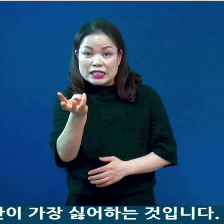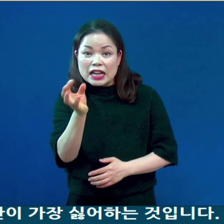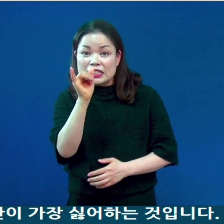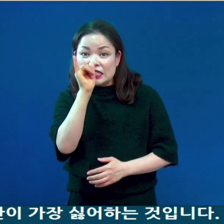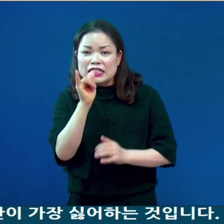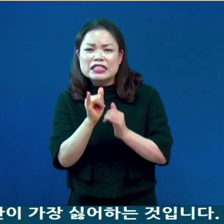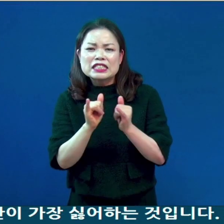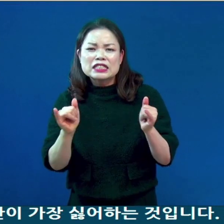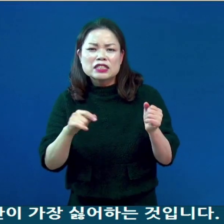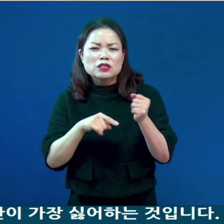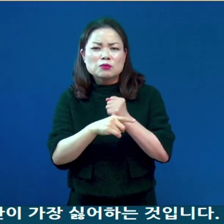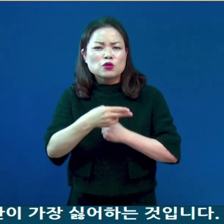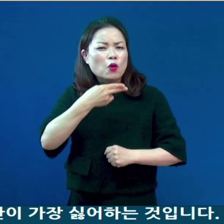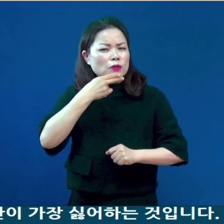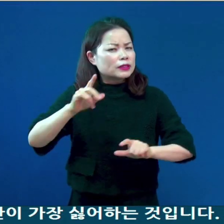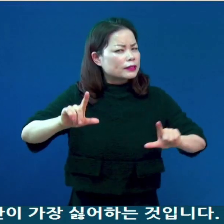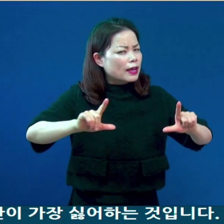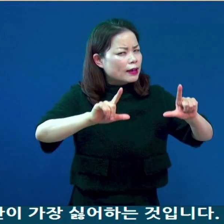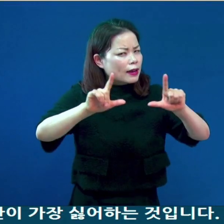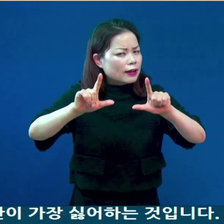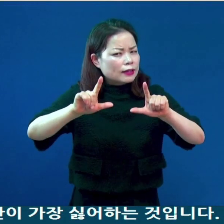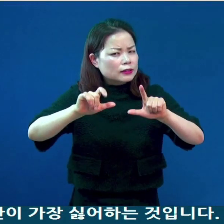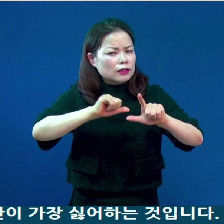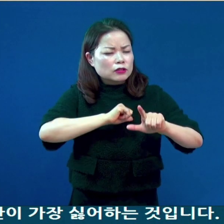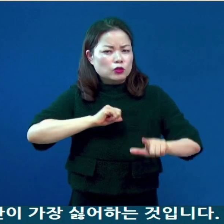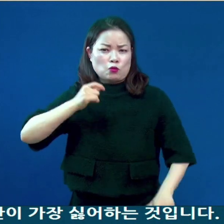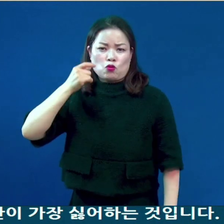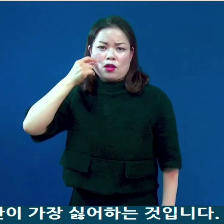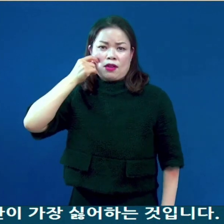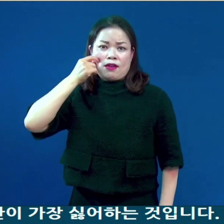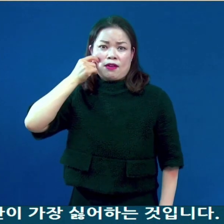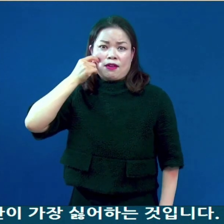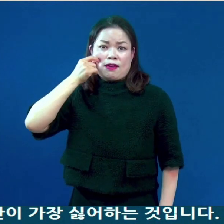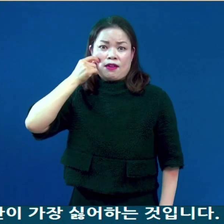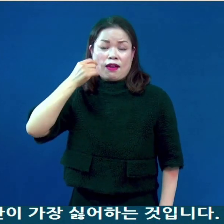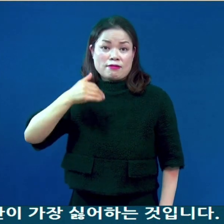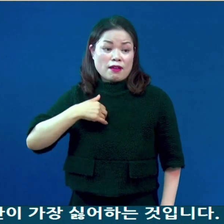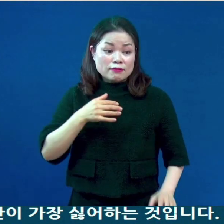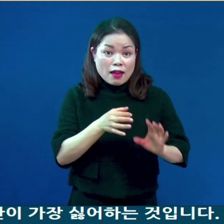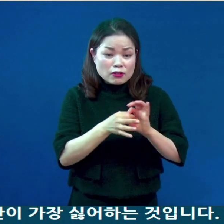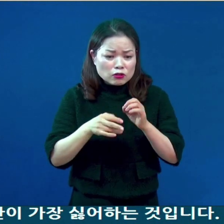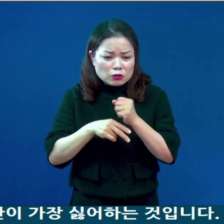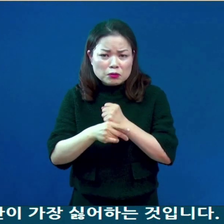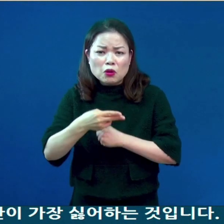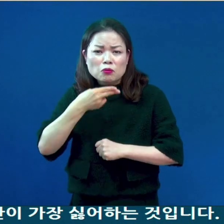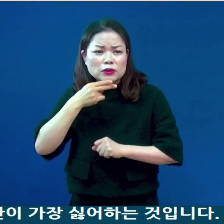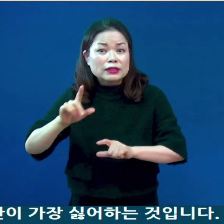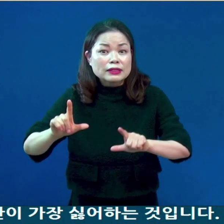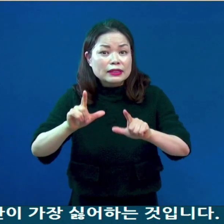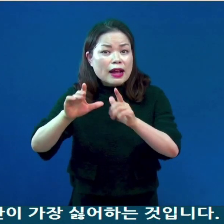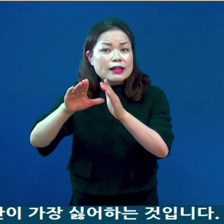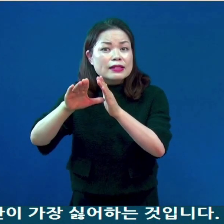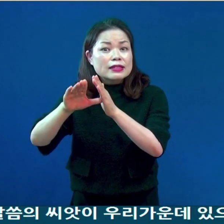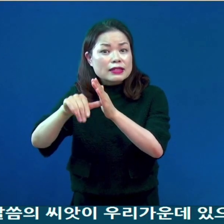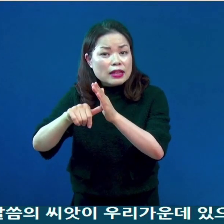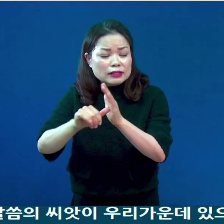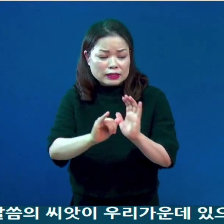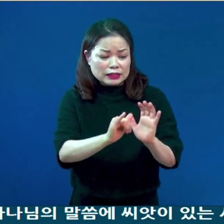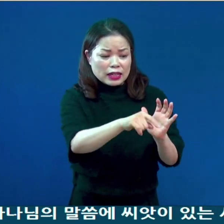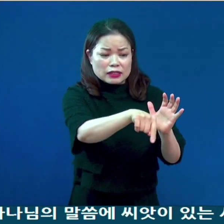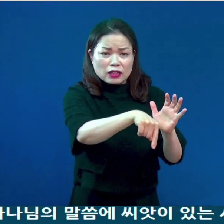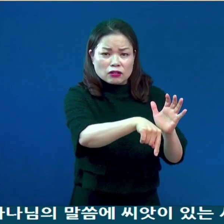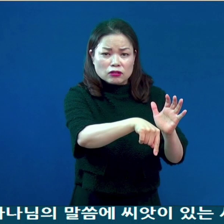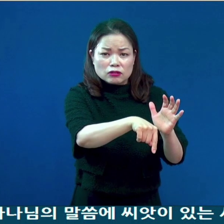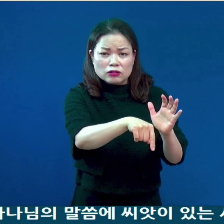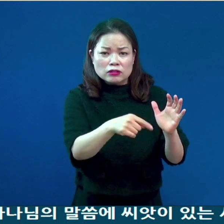사람들은 무의미하게 살아가는 것을 견디지 못합니다. 내가 계속 무의미하게 살고 있을 때, 그냥 세상